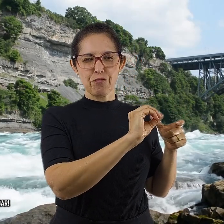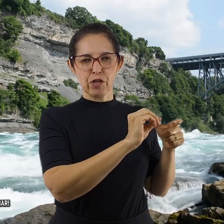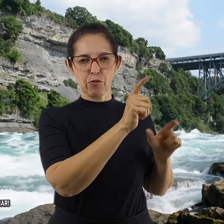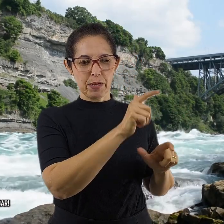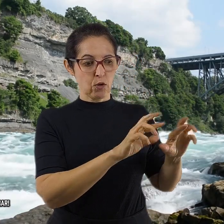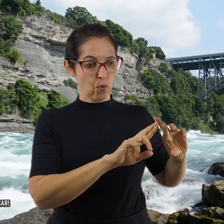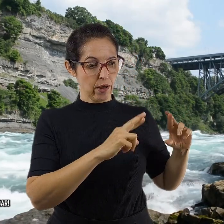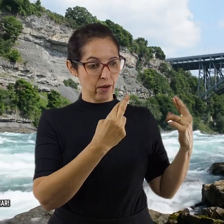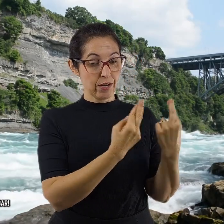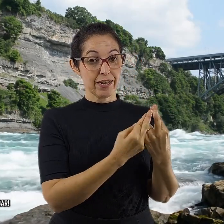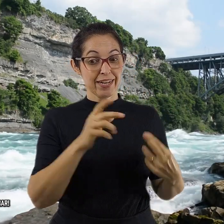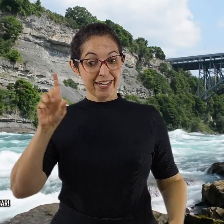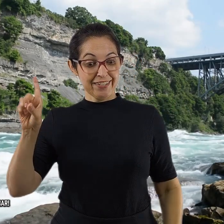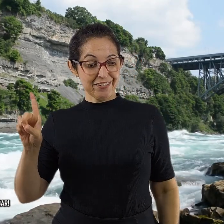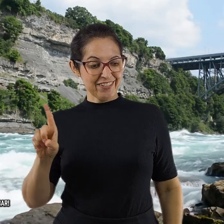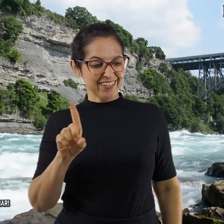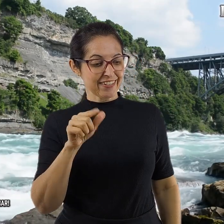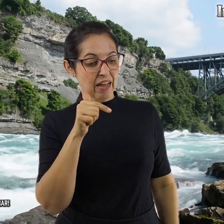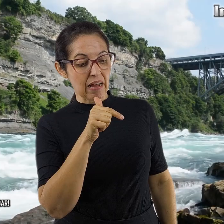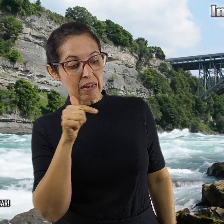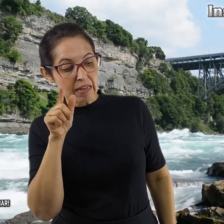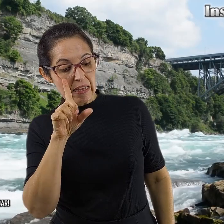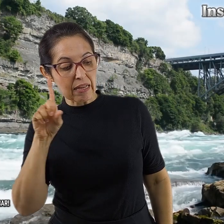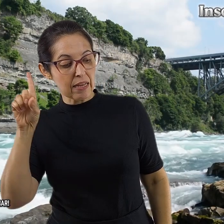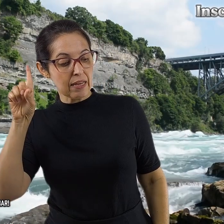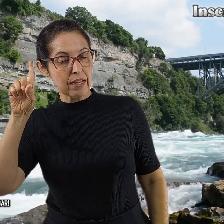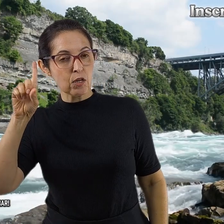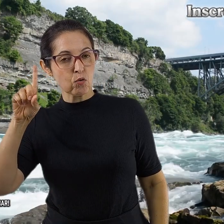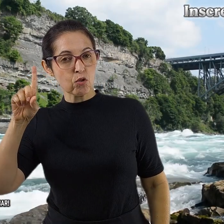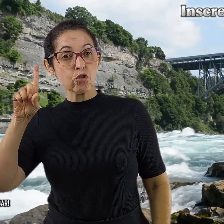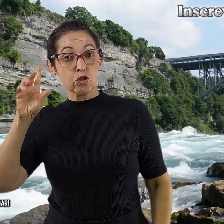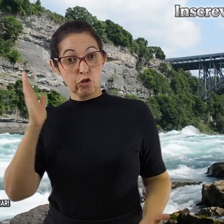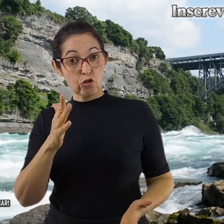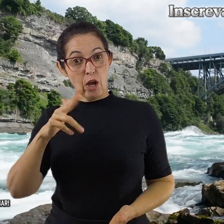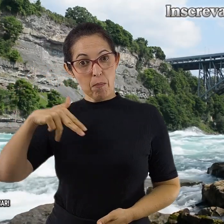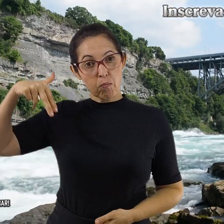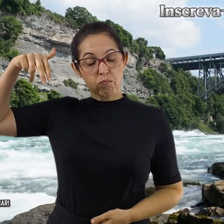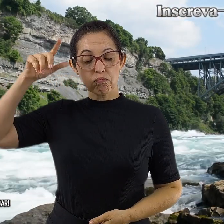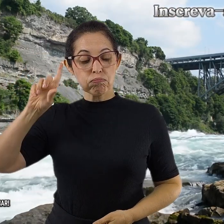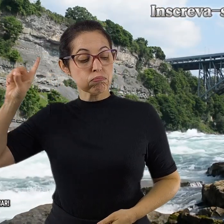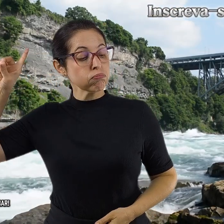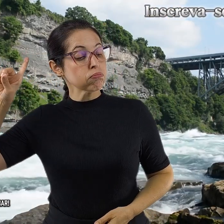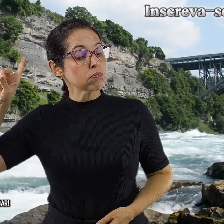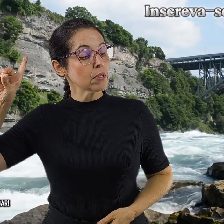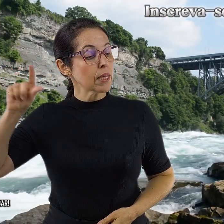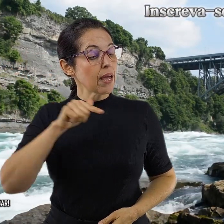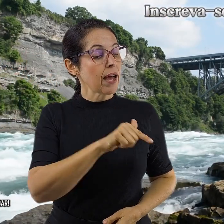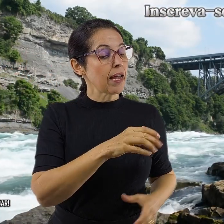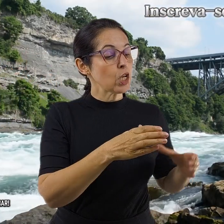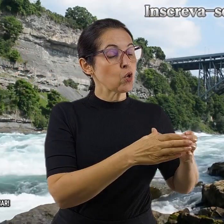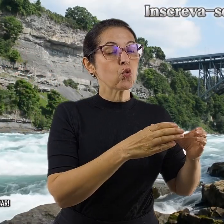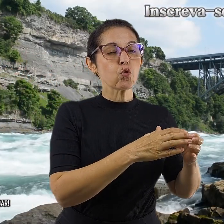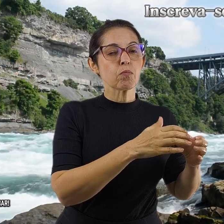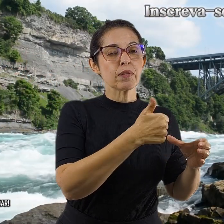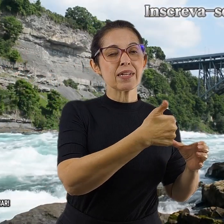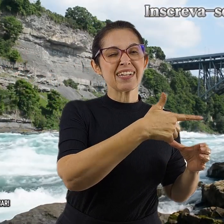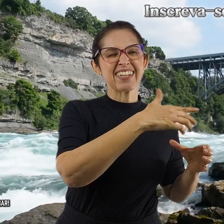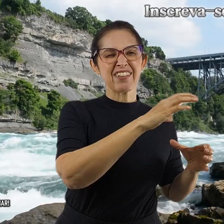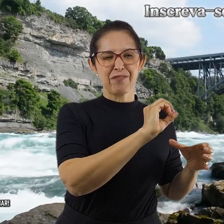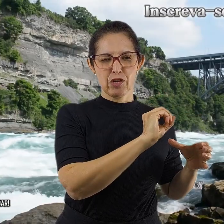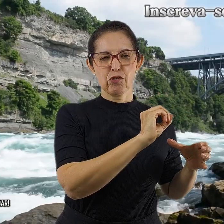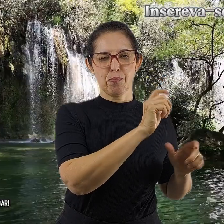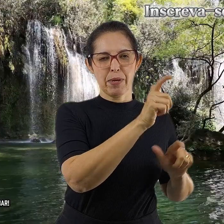milhares viram os sinais que ele fazia, mas os que creram e que estavam ali reunidos eram 120, esperando pela promessa